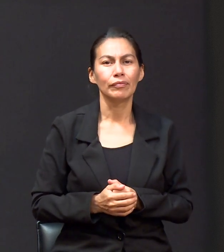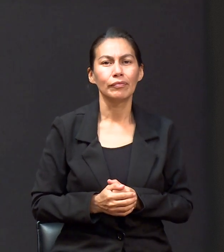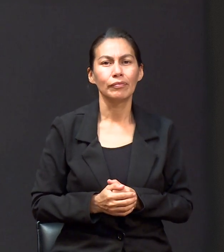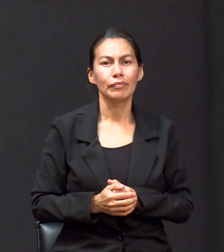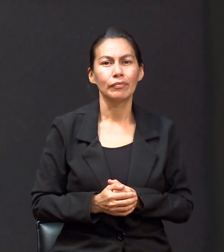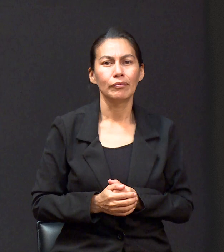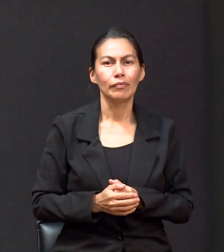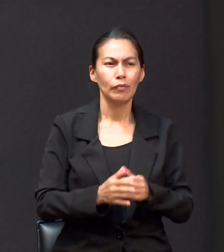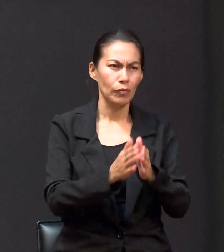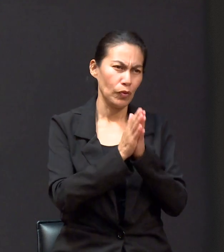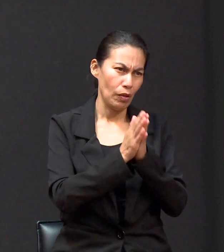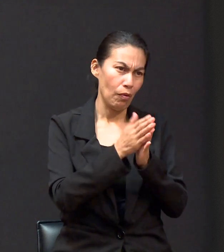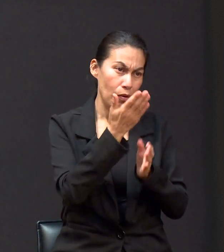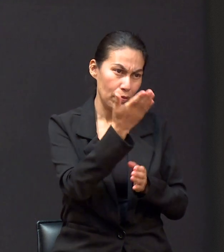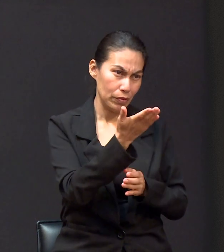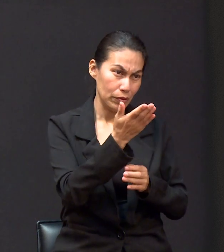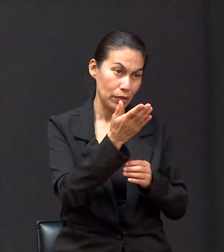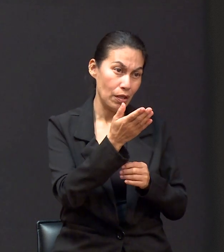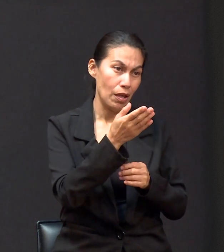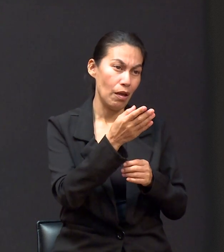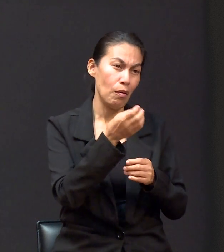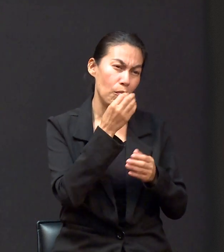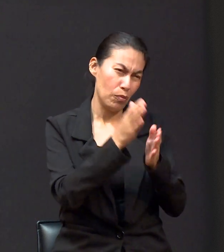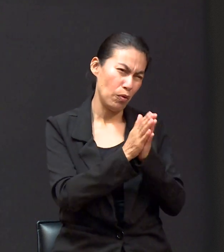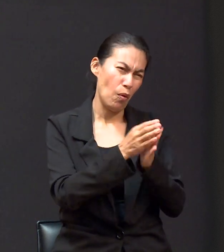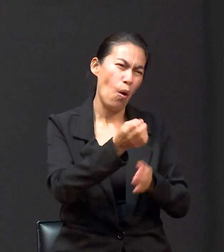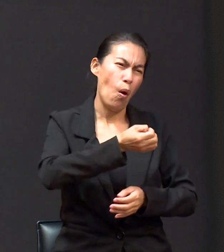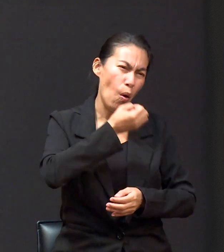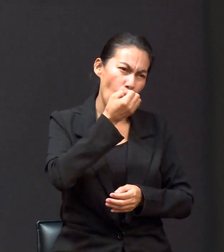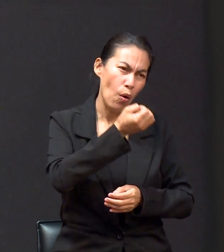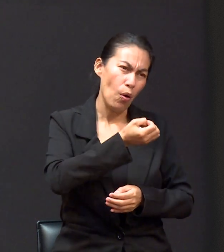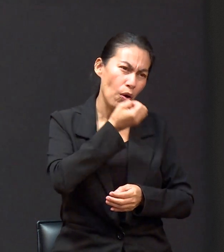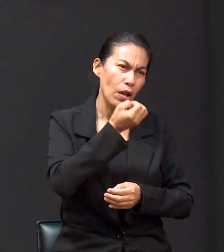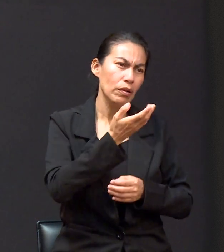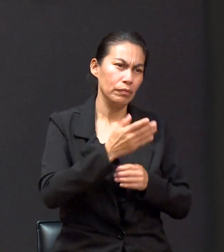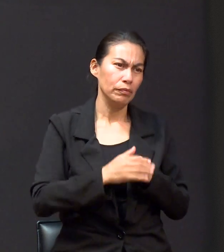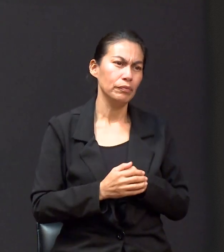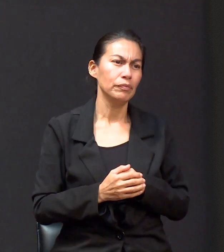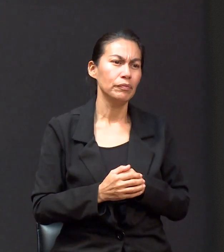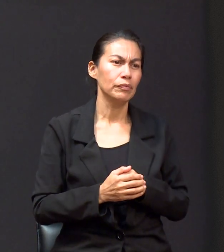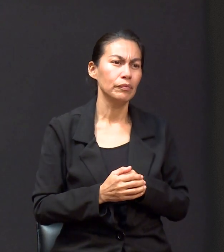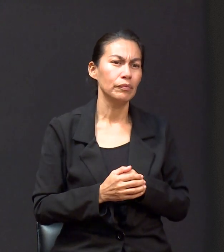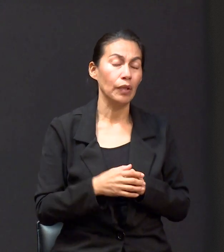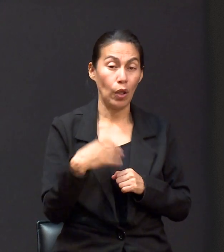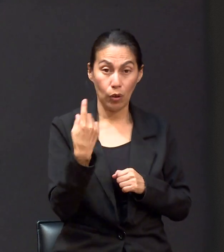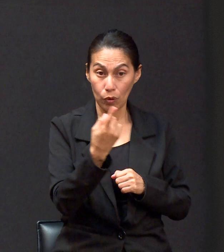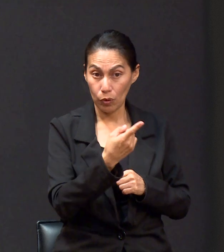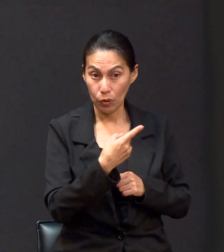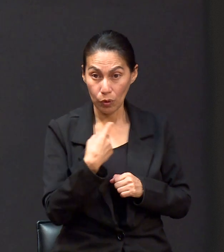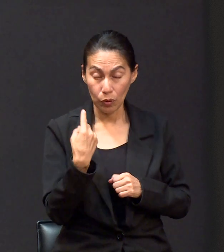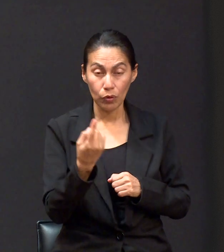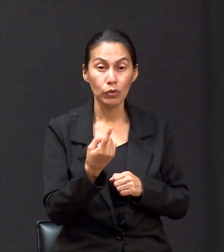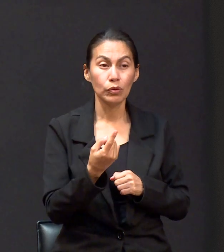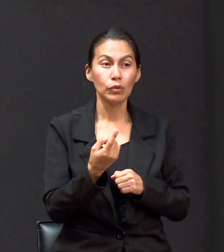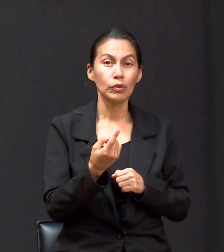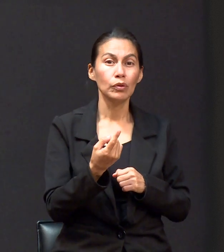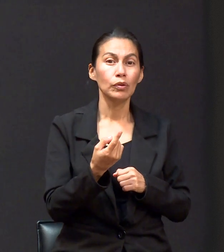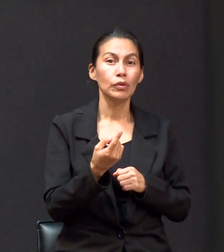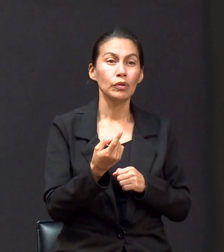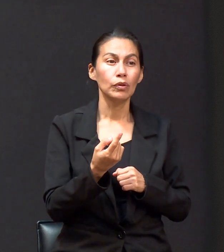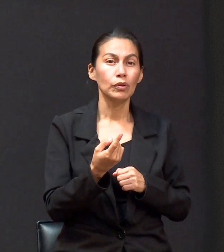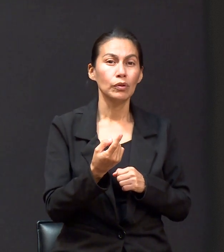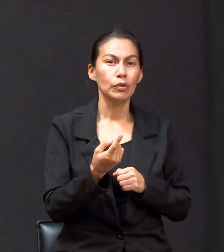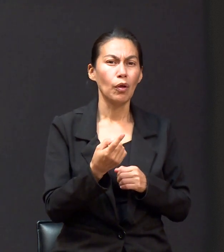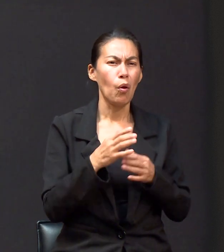pedirte que nos dirijas en oración para que todos